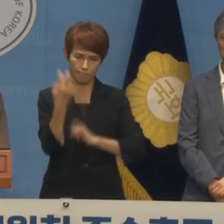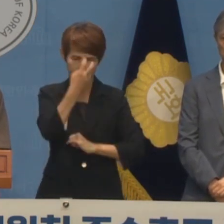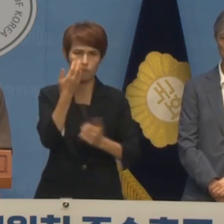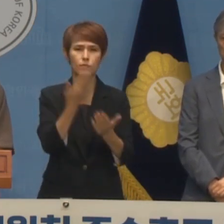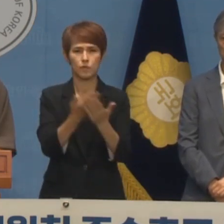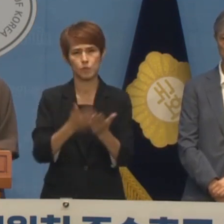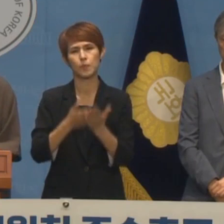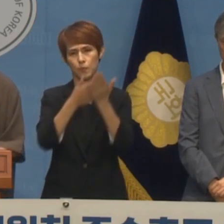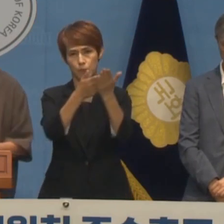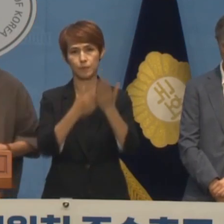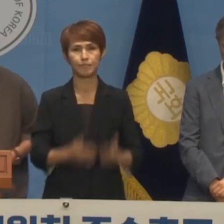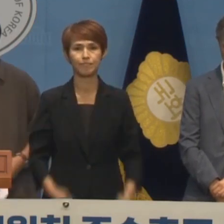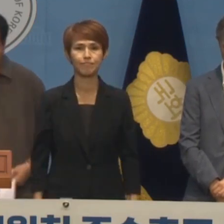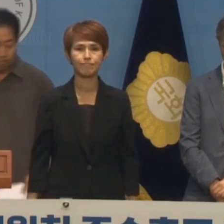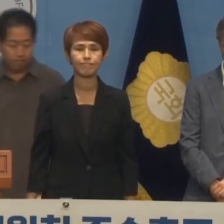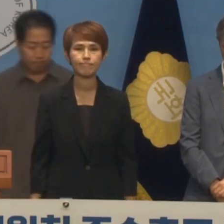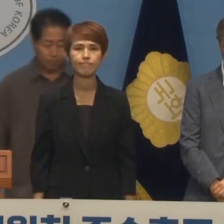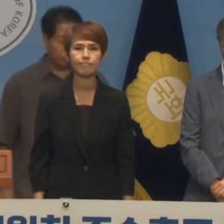요청드립니다. 고맙습니다.